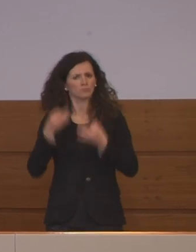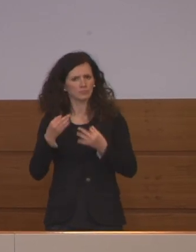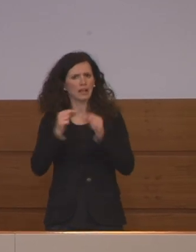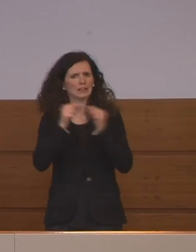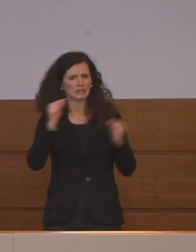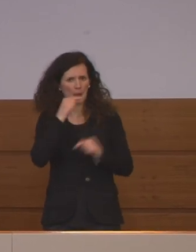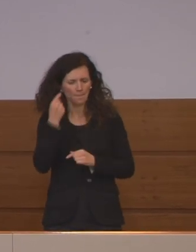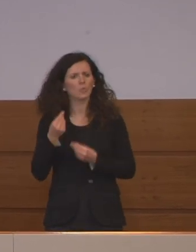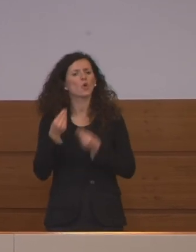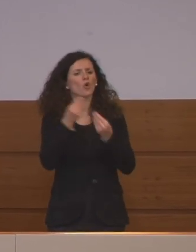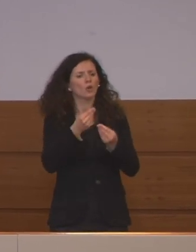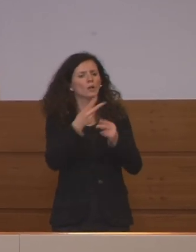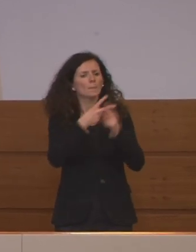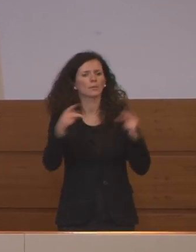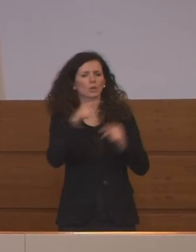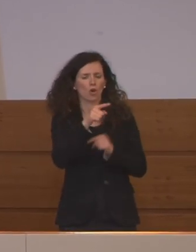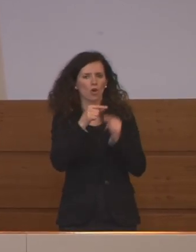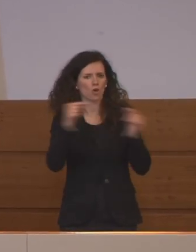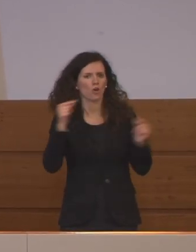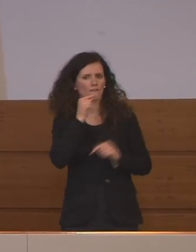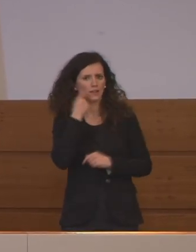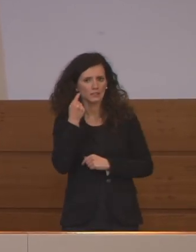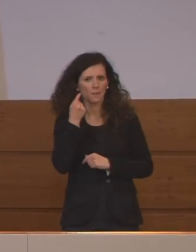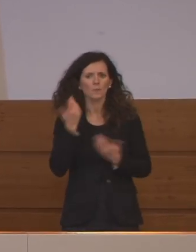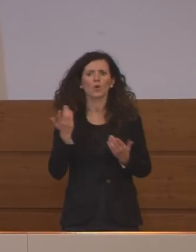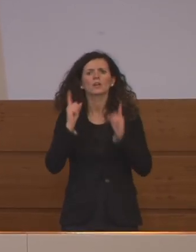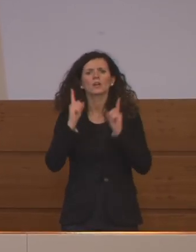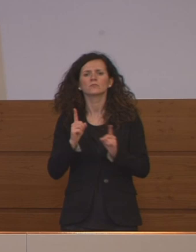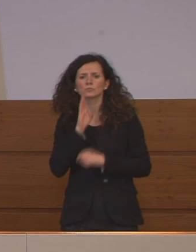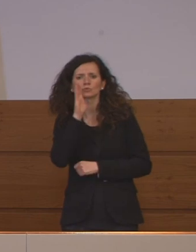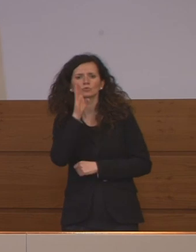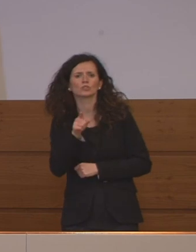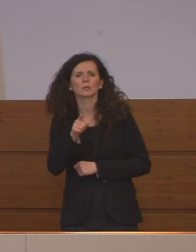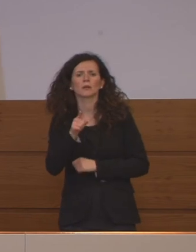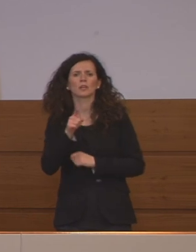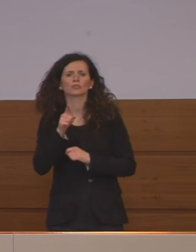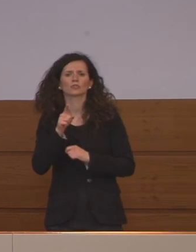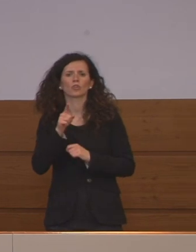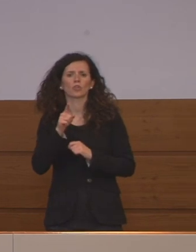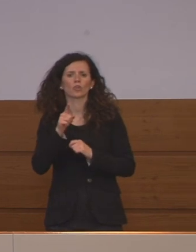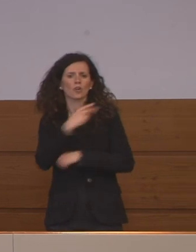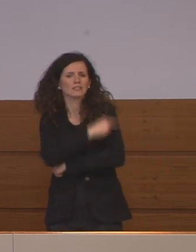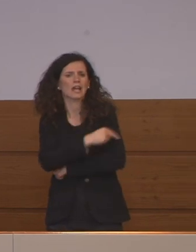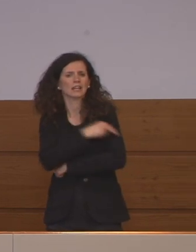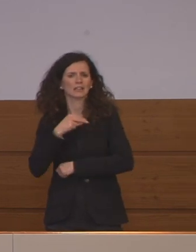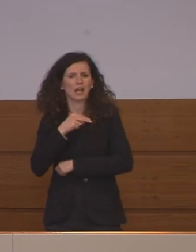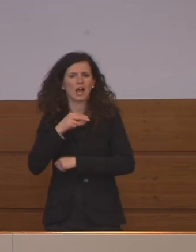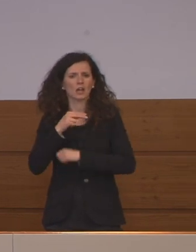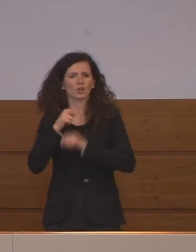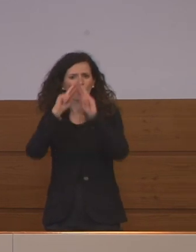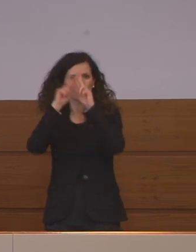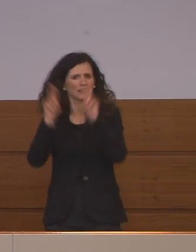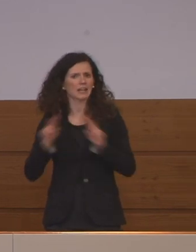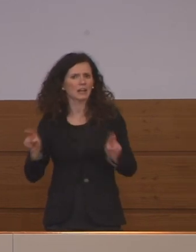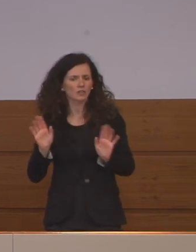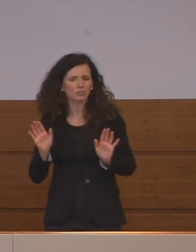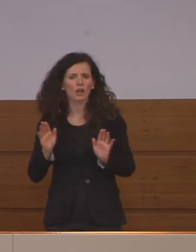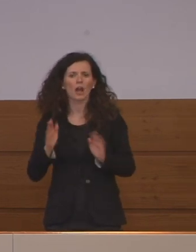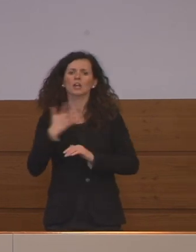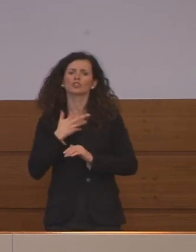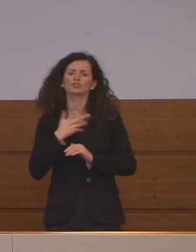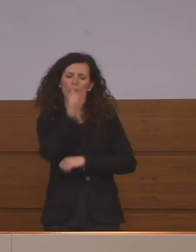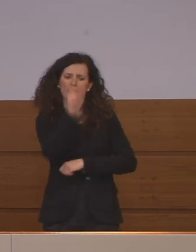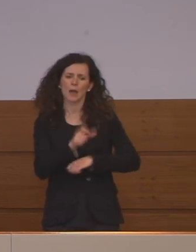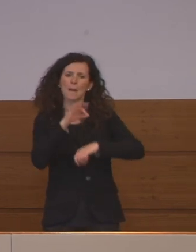suggerite dalle organizzazioni internazionali quindi c'è una policy di ricerca dei pazienti soprattutto